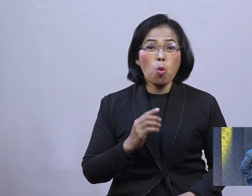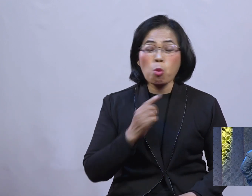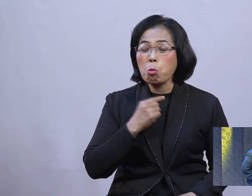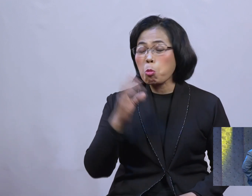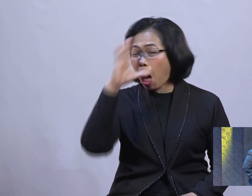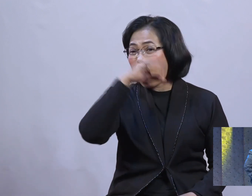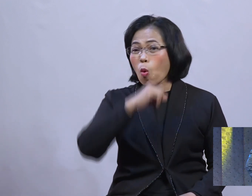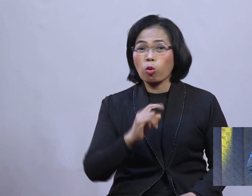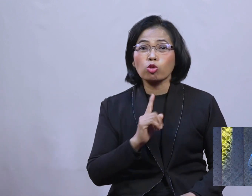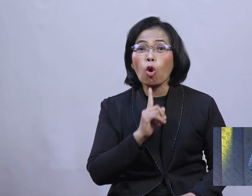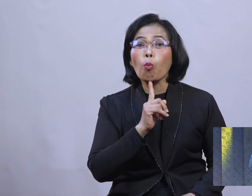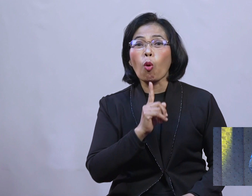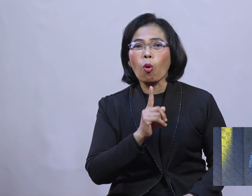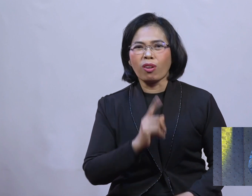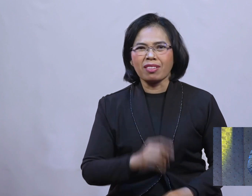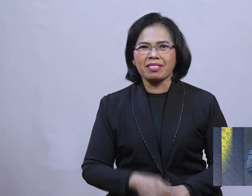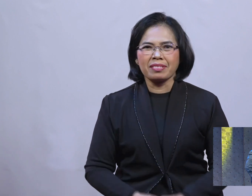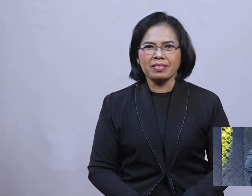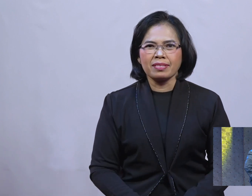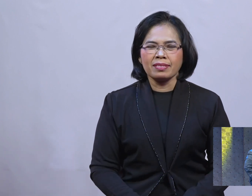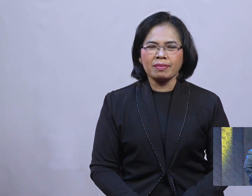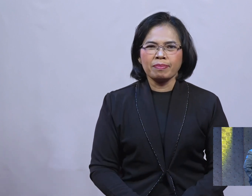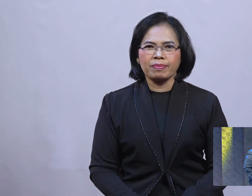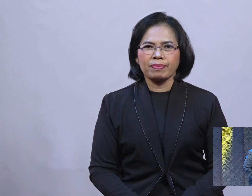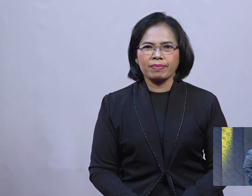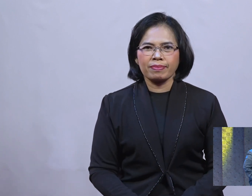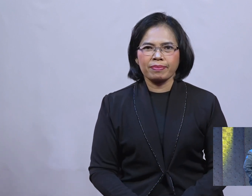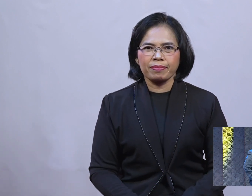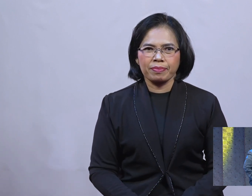pak pak pak